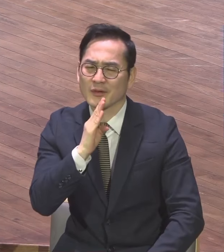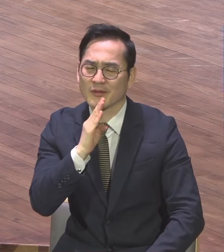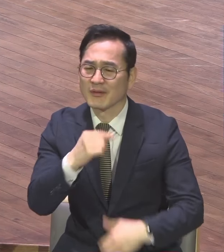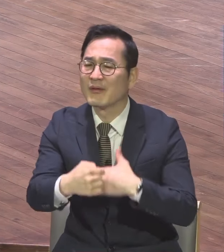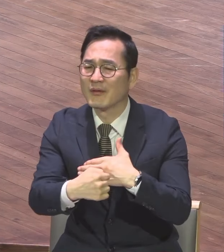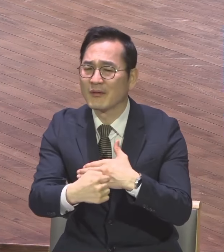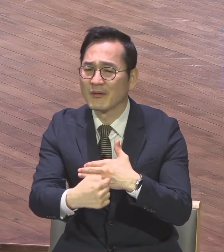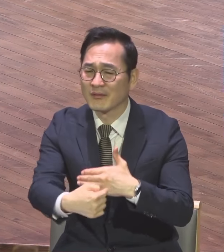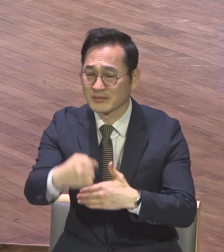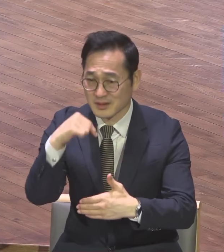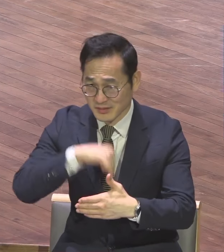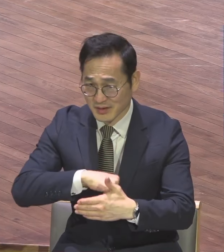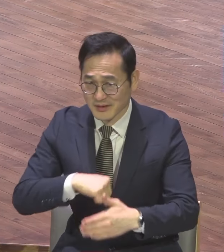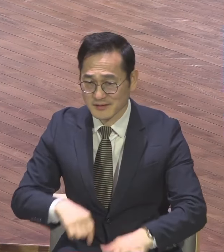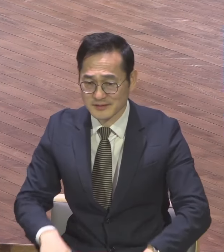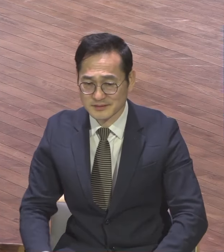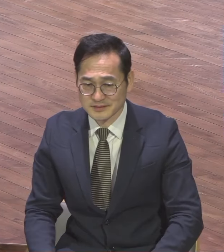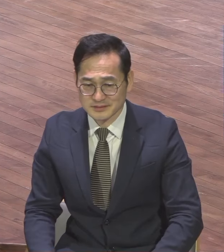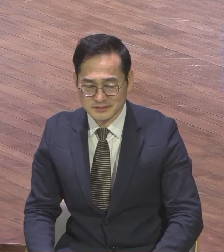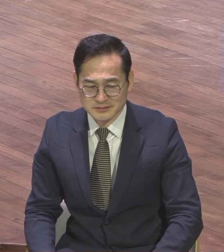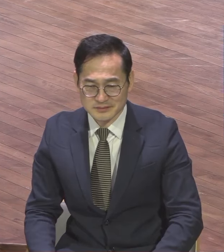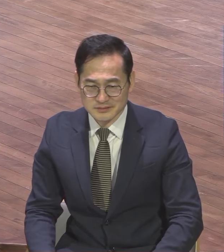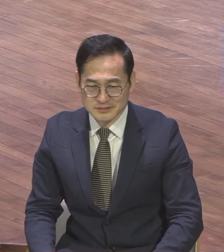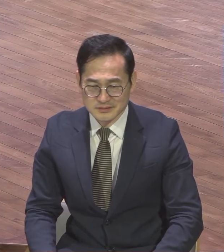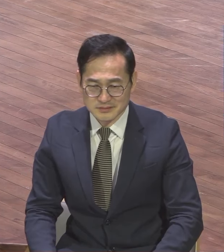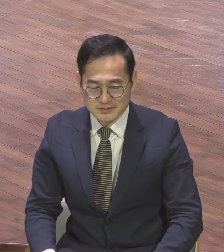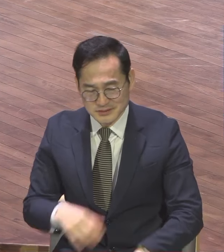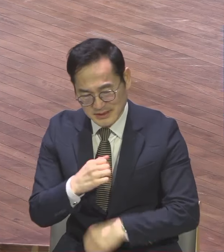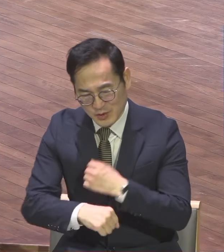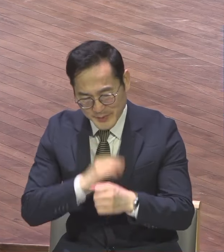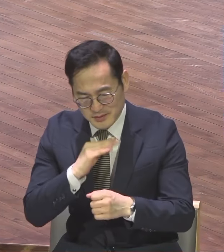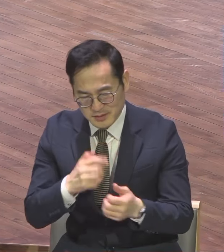그 전에라도 이제 끝날 우려가 많이 있습니다.